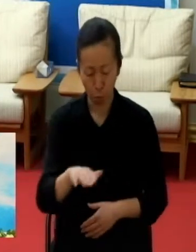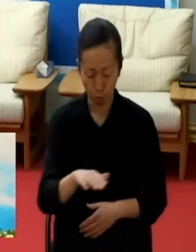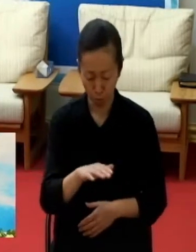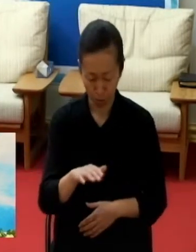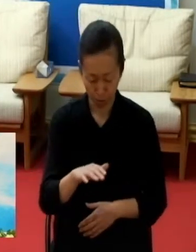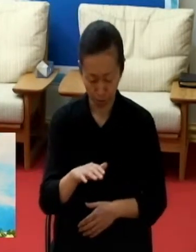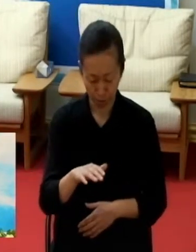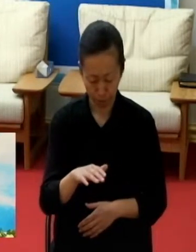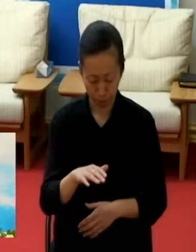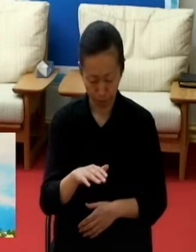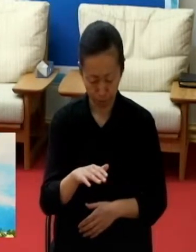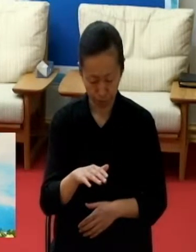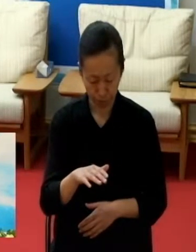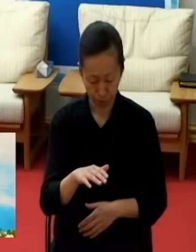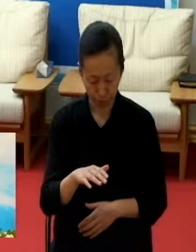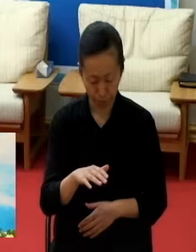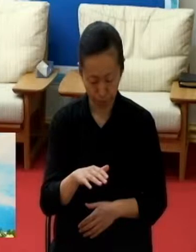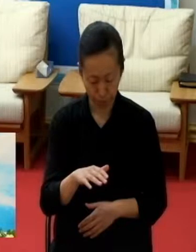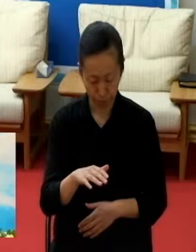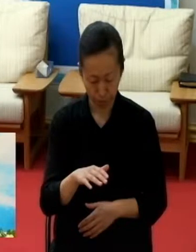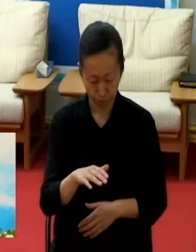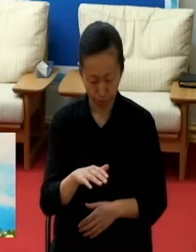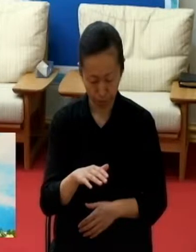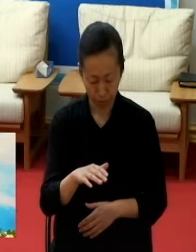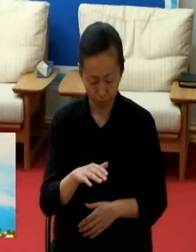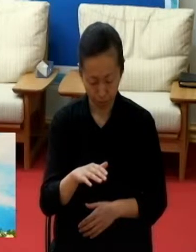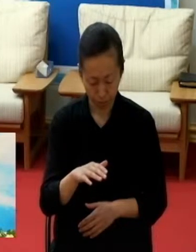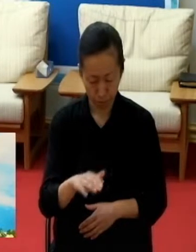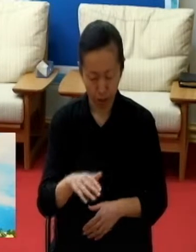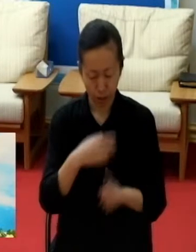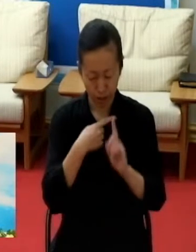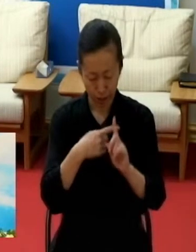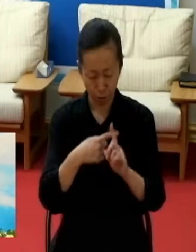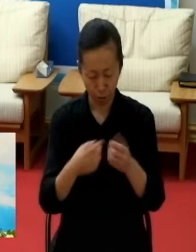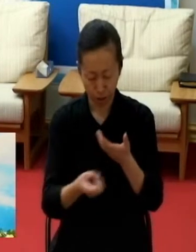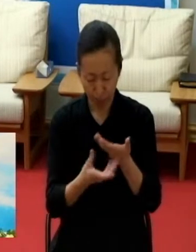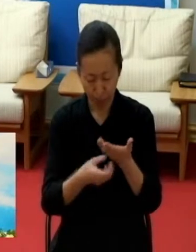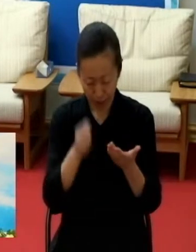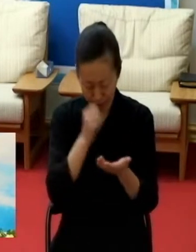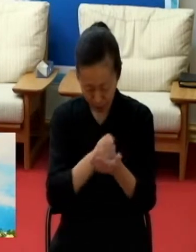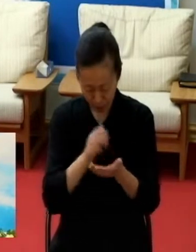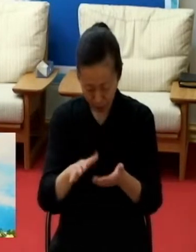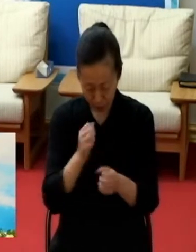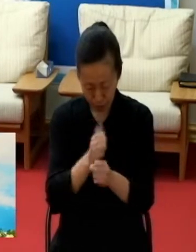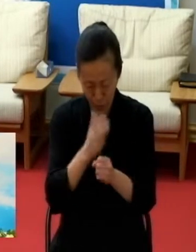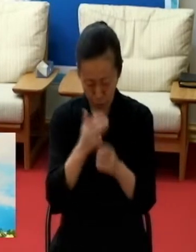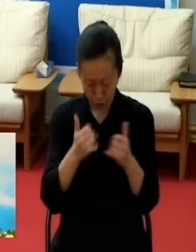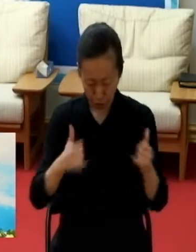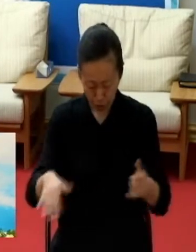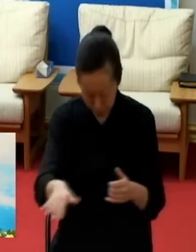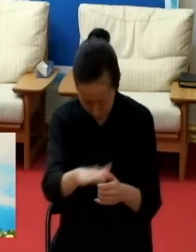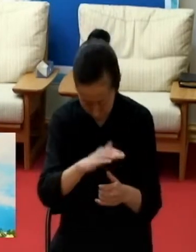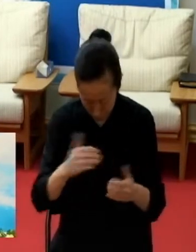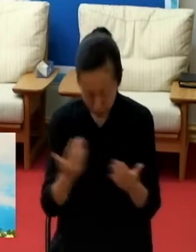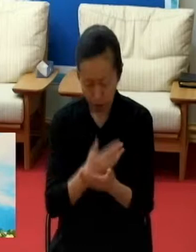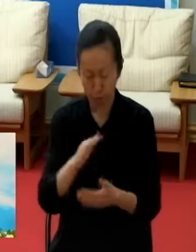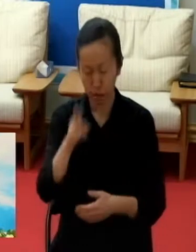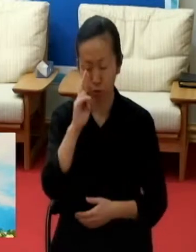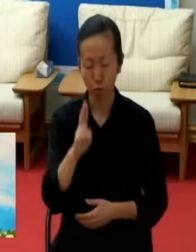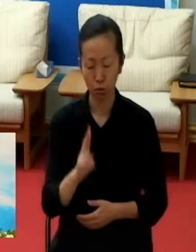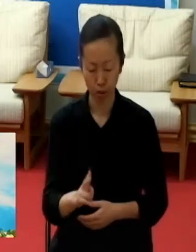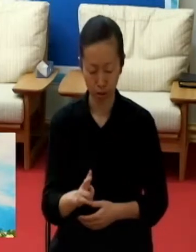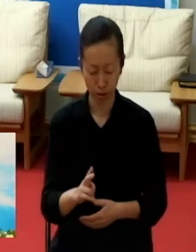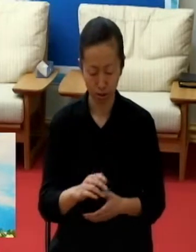그리스도의 흔적이 있는 믿음의 사람들이 다 되게 하옵소서. キリストの夜勤がある信仰の人にみんななりますように 하나님의